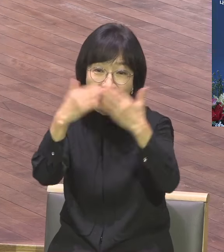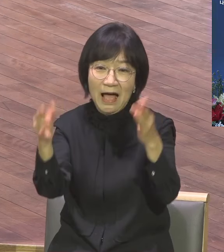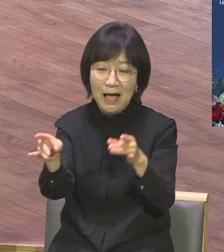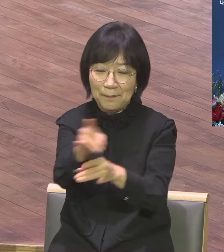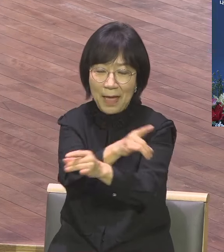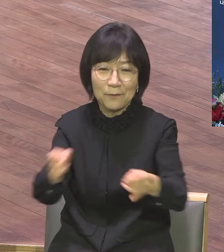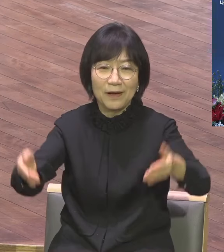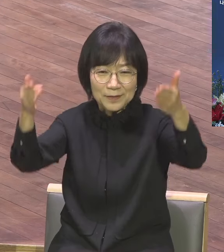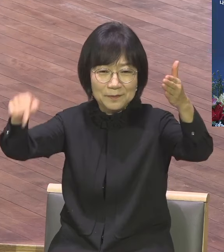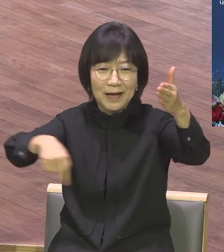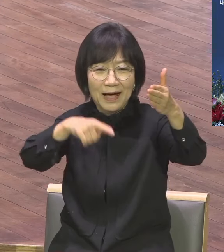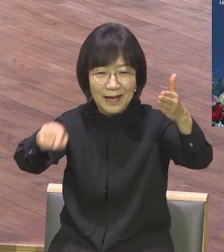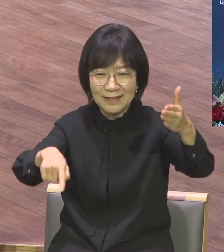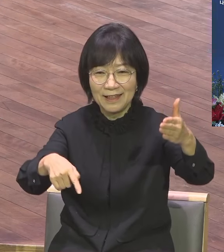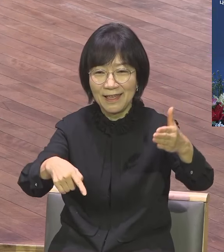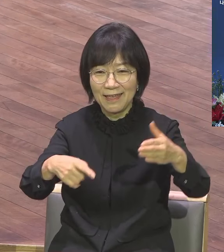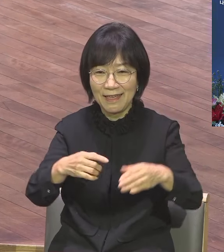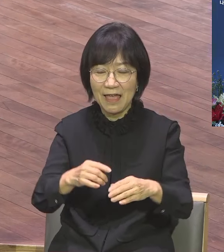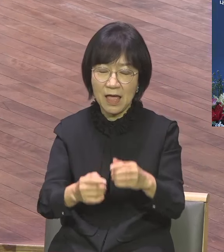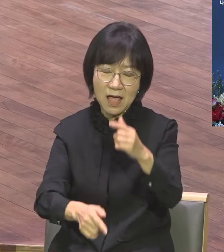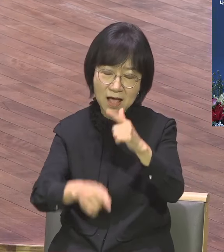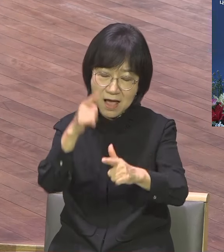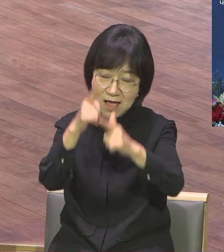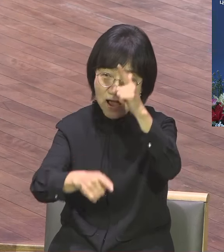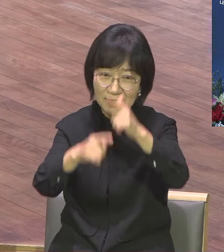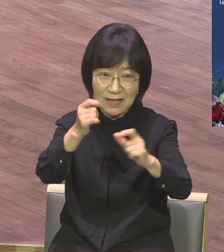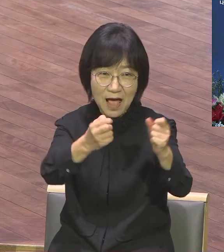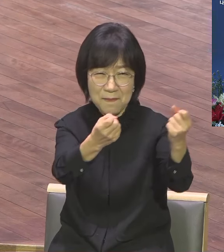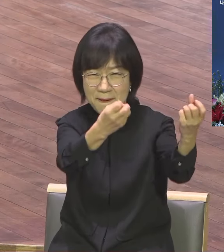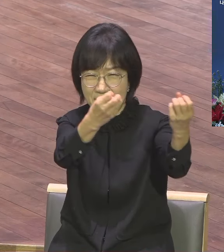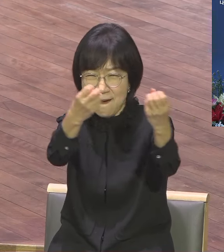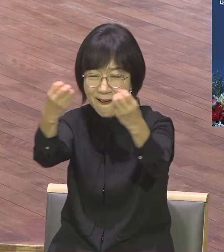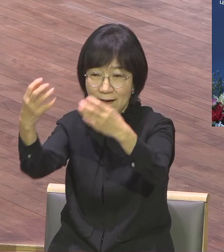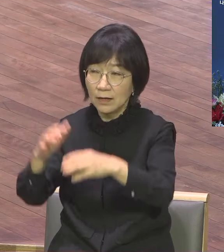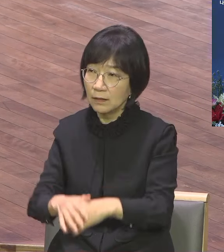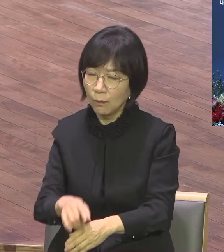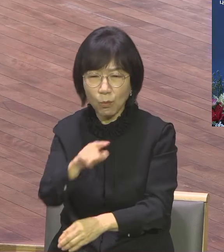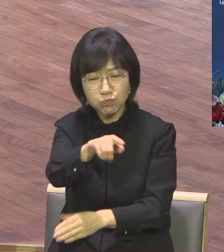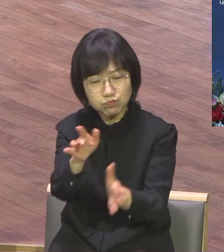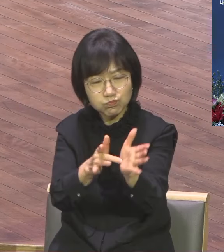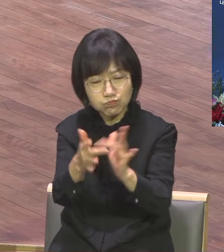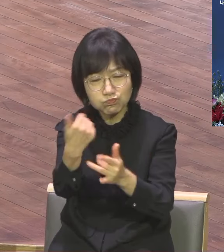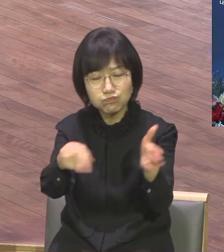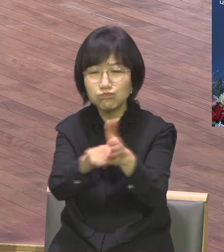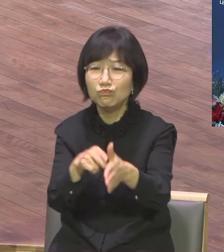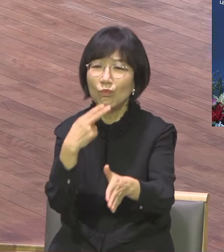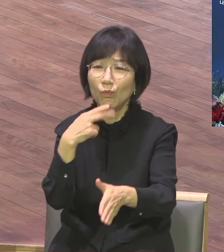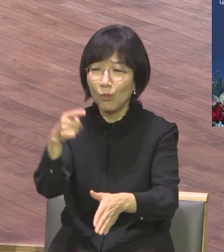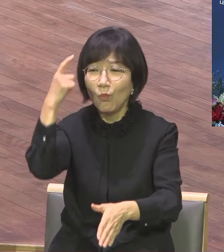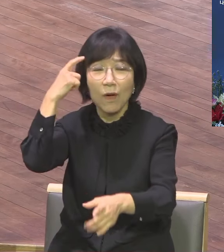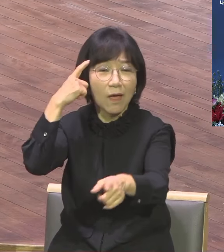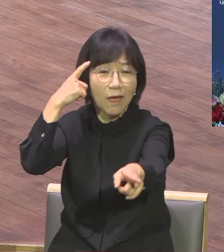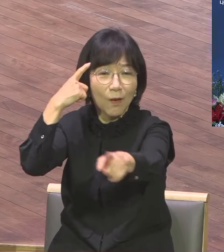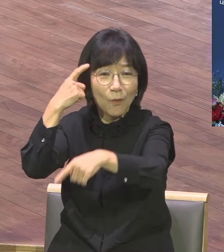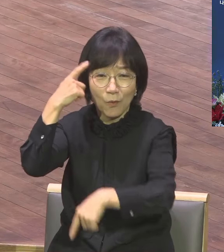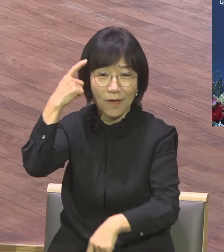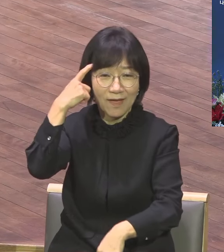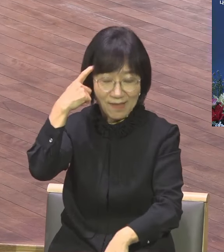놨더라고. 아니 예수도 안 믿는 날에 왜 이렇게 백화점이 난리냐? 이 성탄의